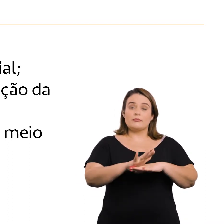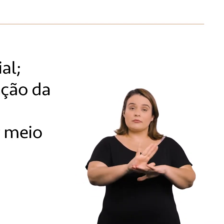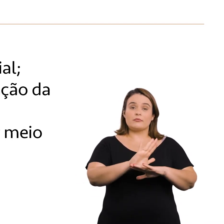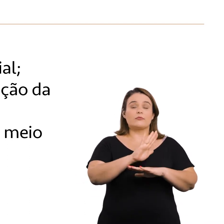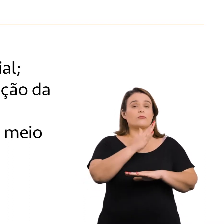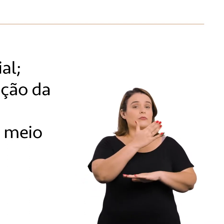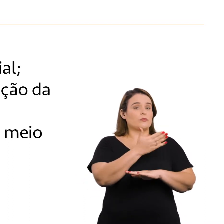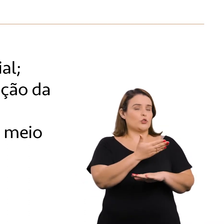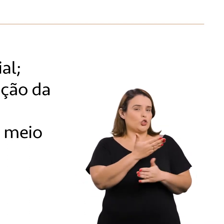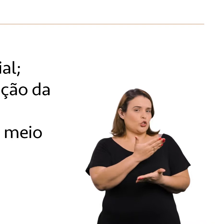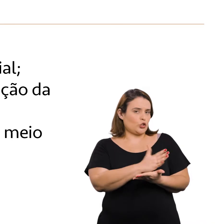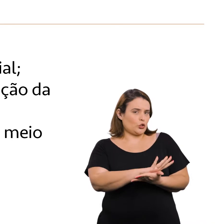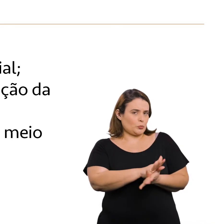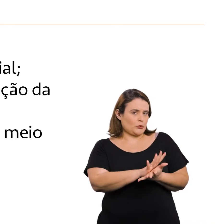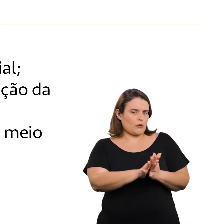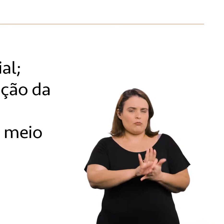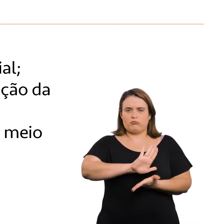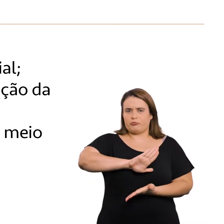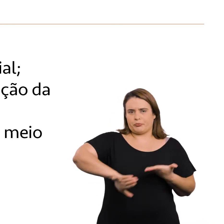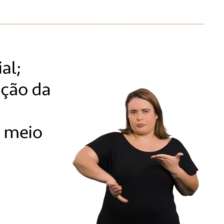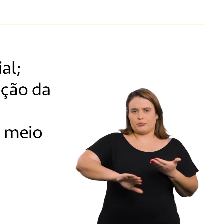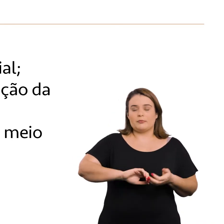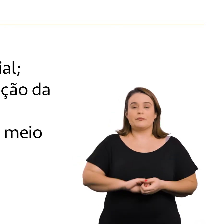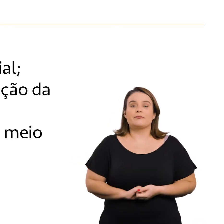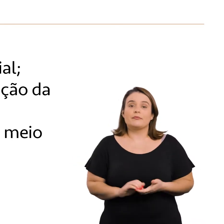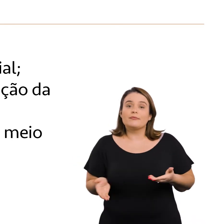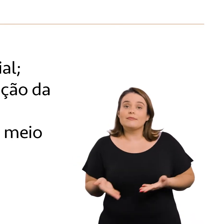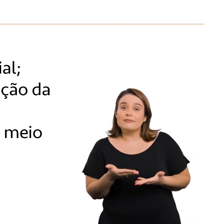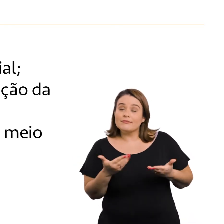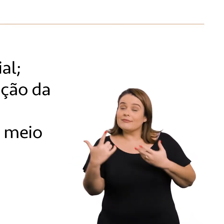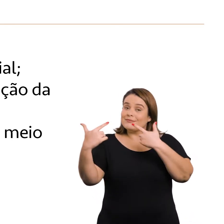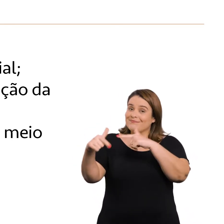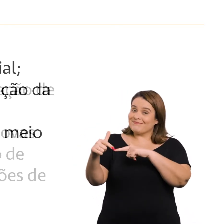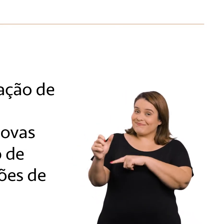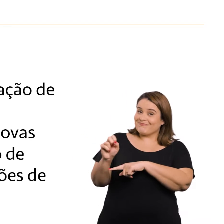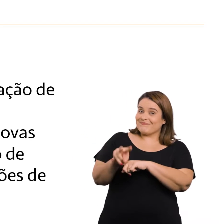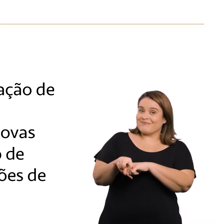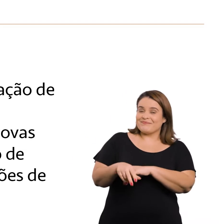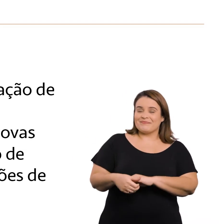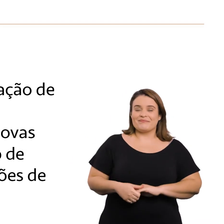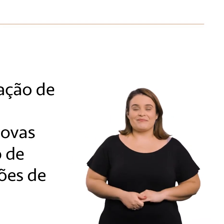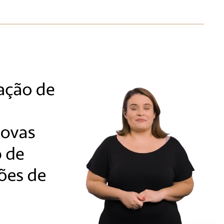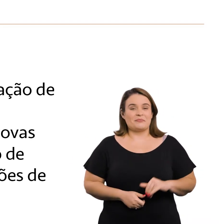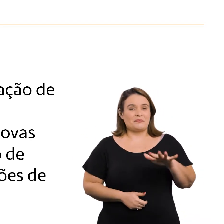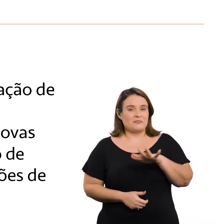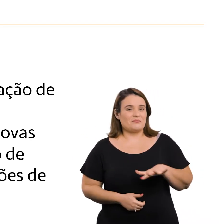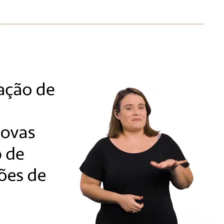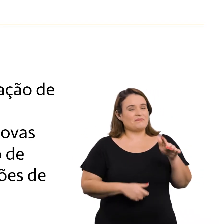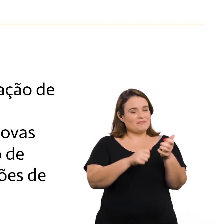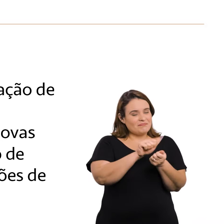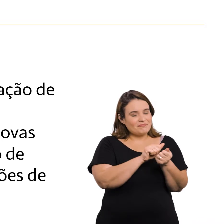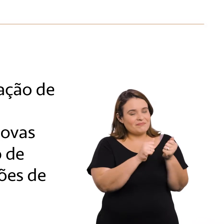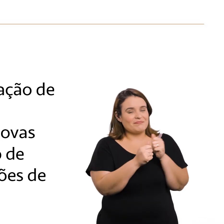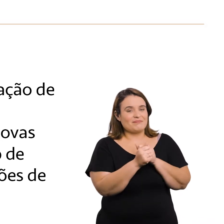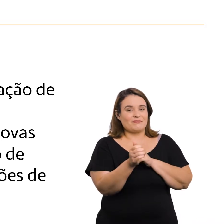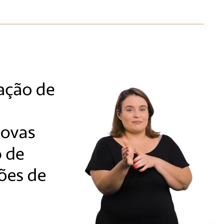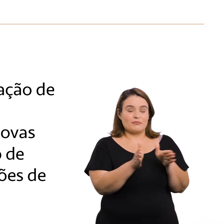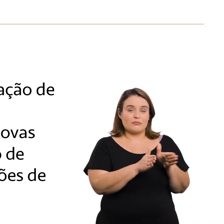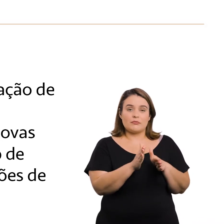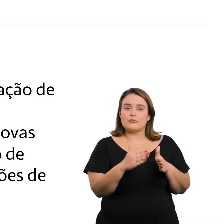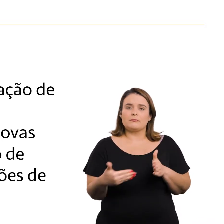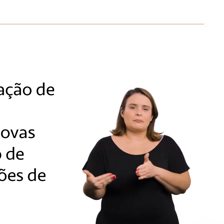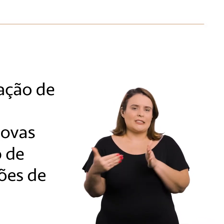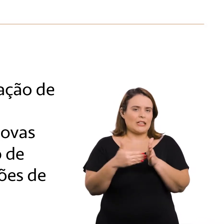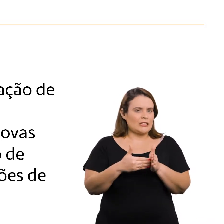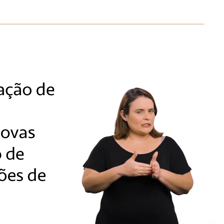da discriminação, incentivar a inserção por meio do emprego, tornar o ambiente mais acessível